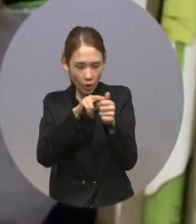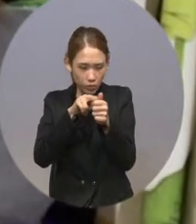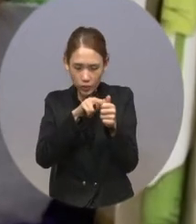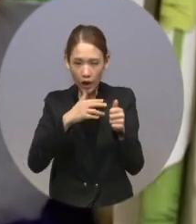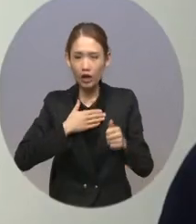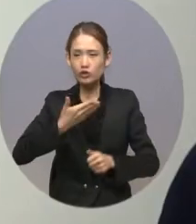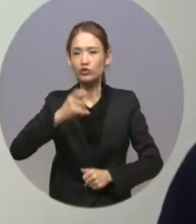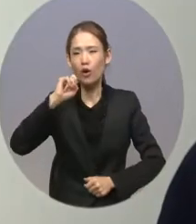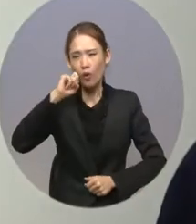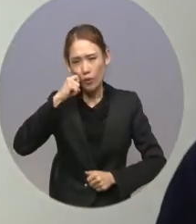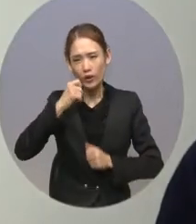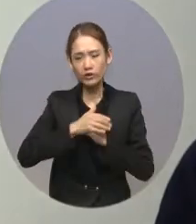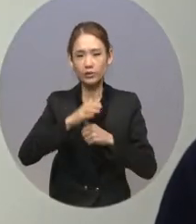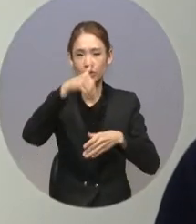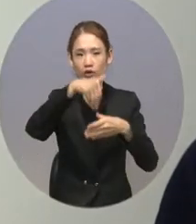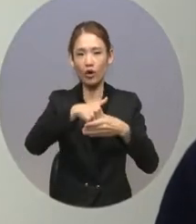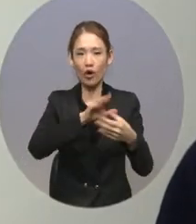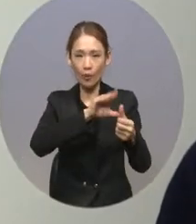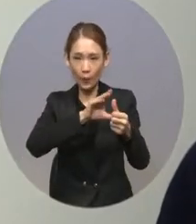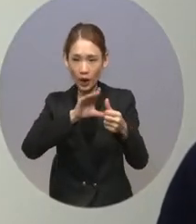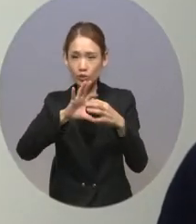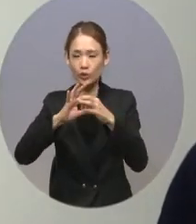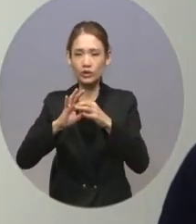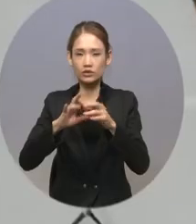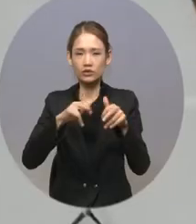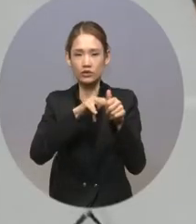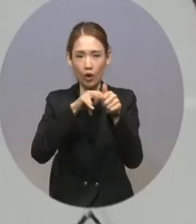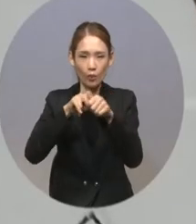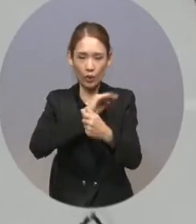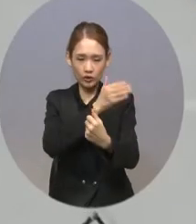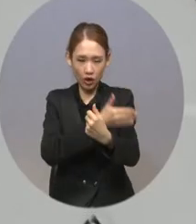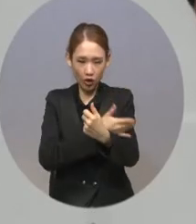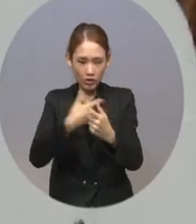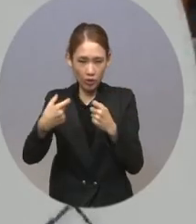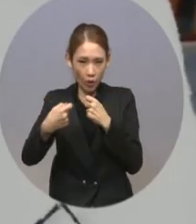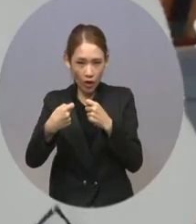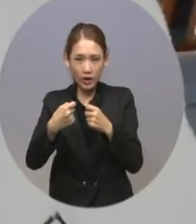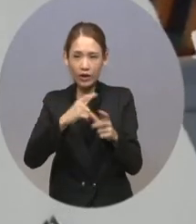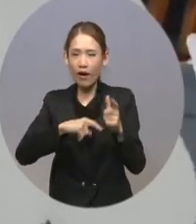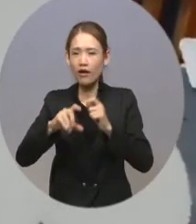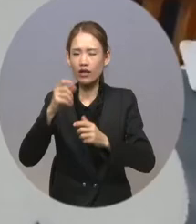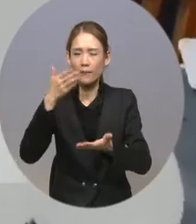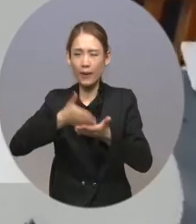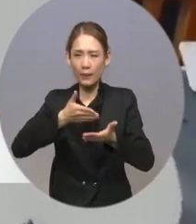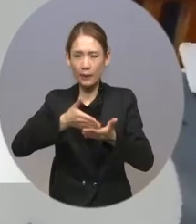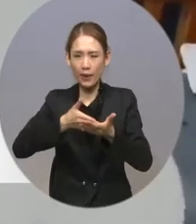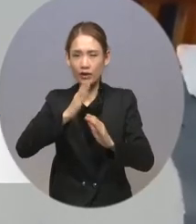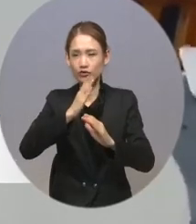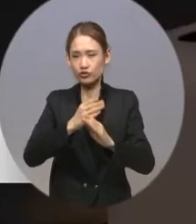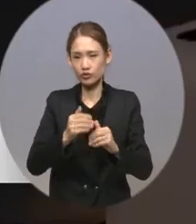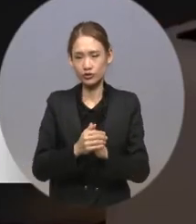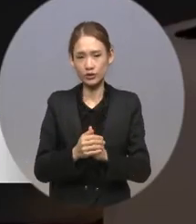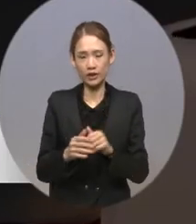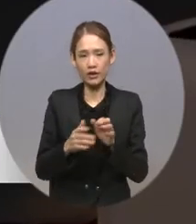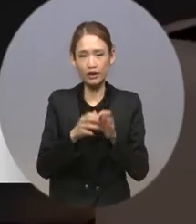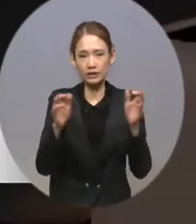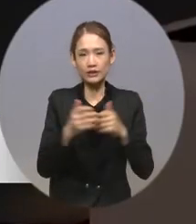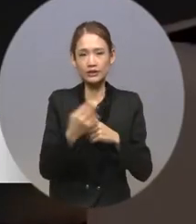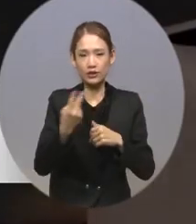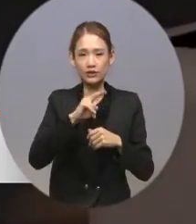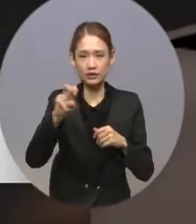이유로 선거방송토론회에서 정보 접근권 문제를 꾸준히 제기해 왔습니다. 2022 대선